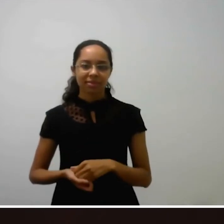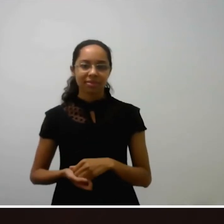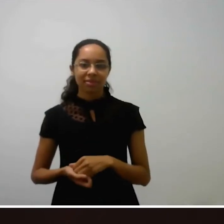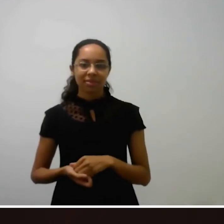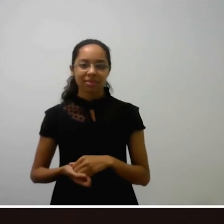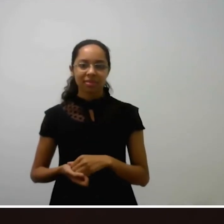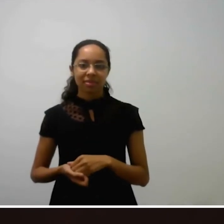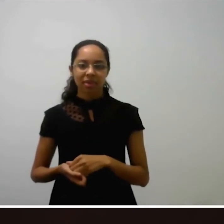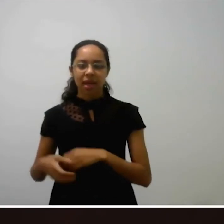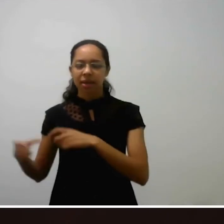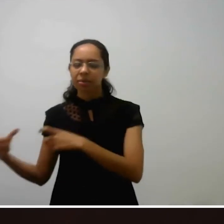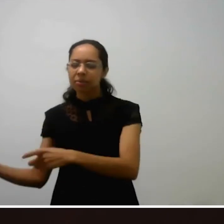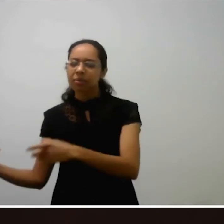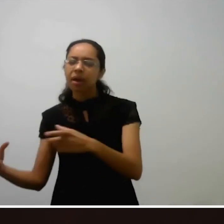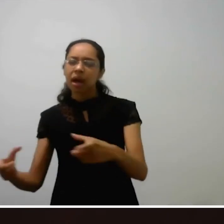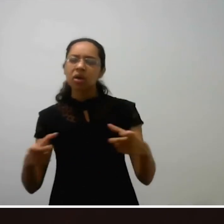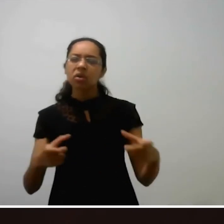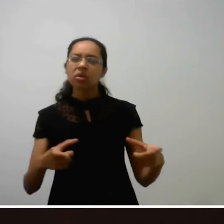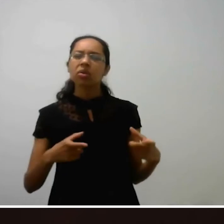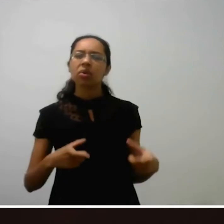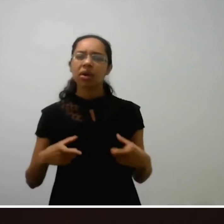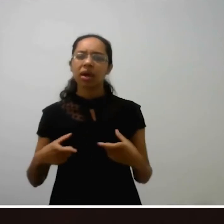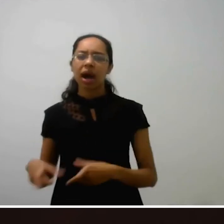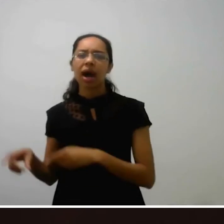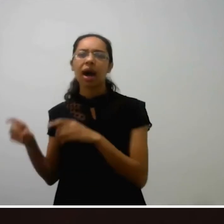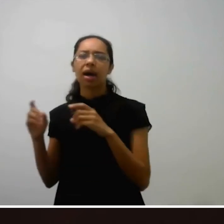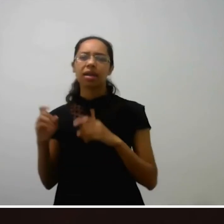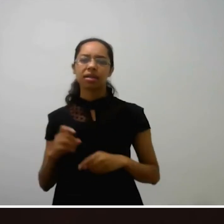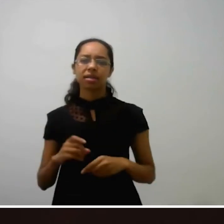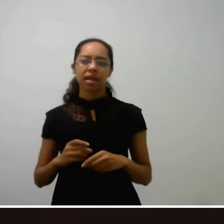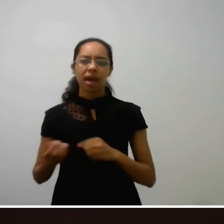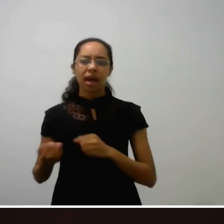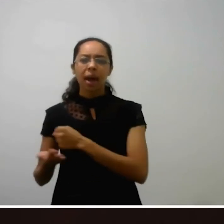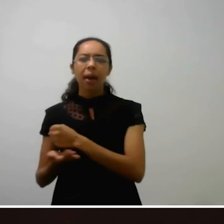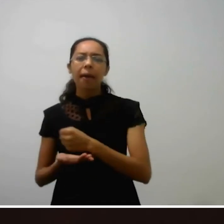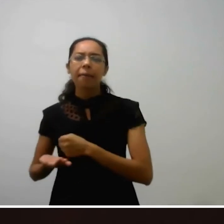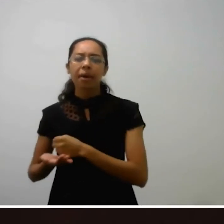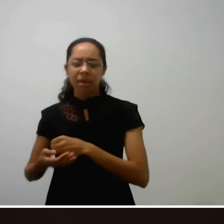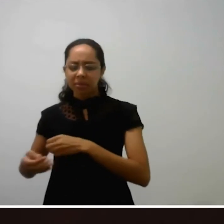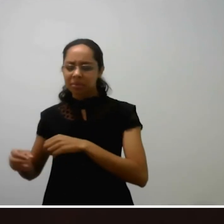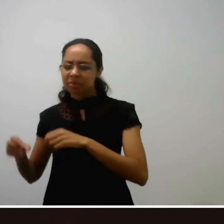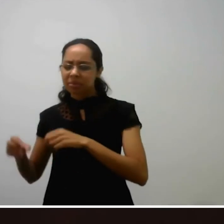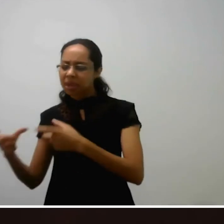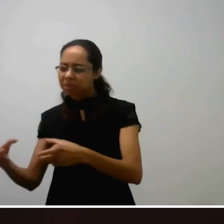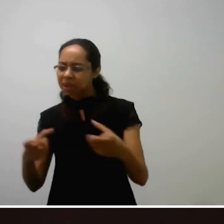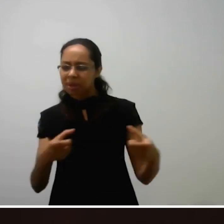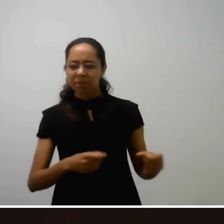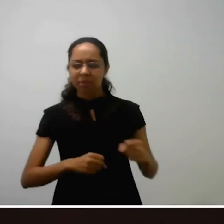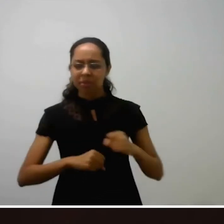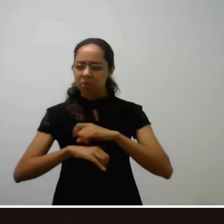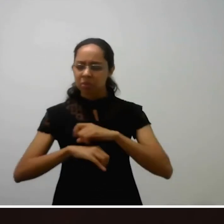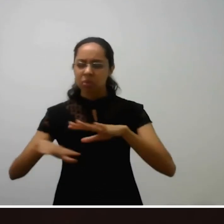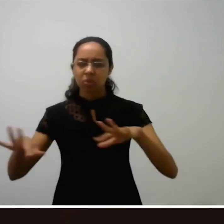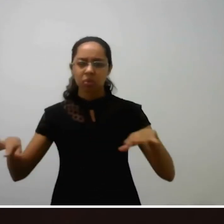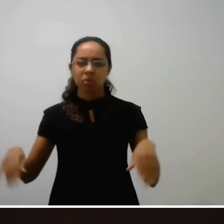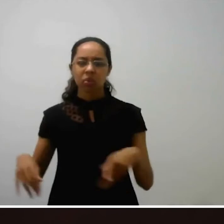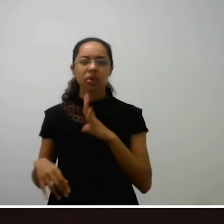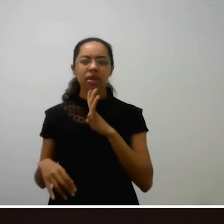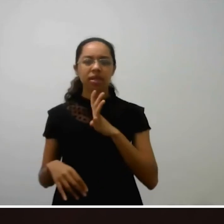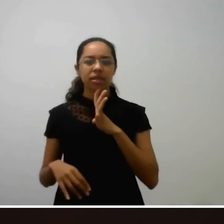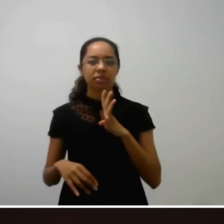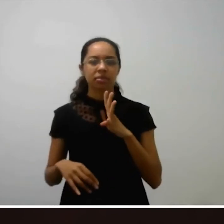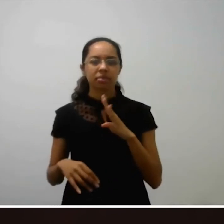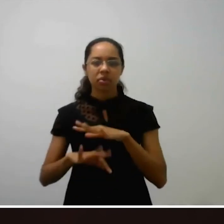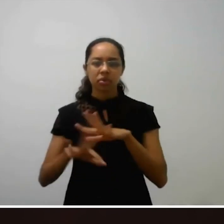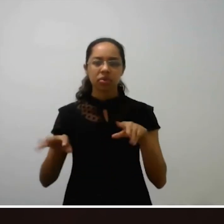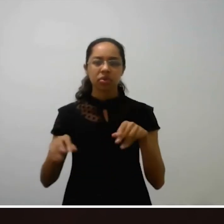estavam propagados por todos os lugares. No início do seu reinado, o Papa Inocêncio III tinha